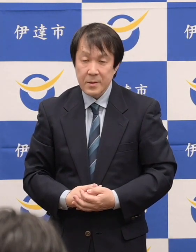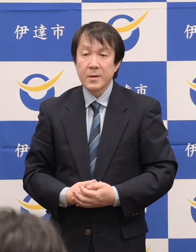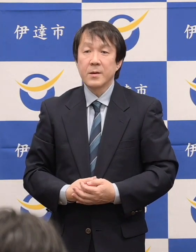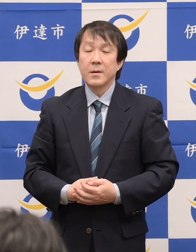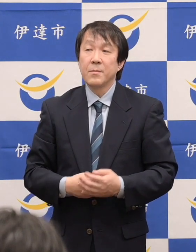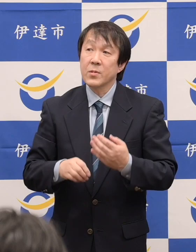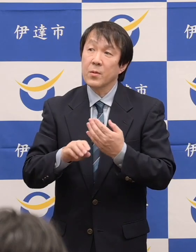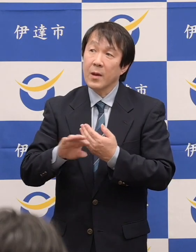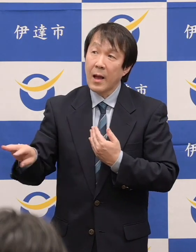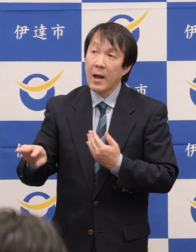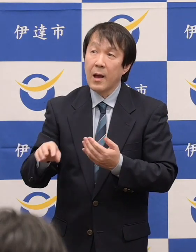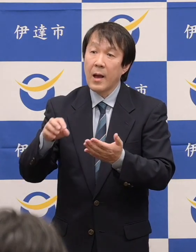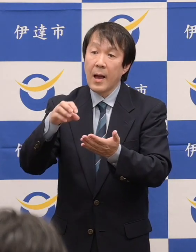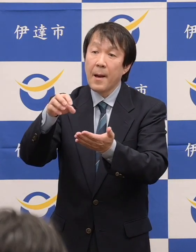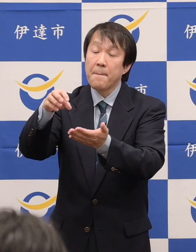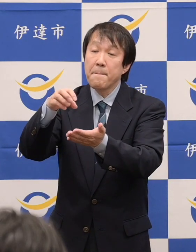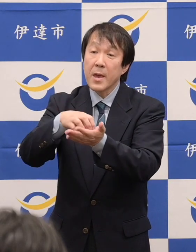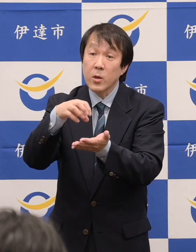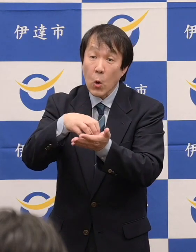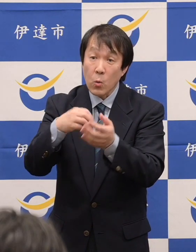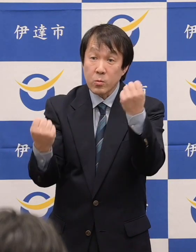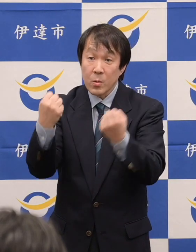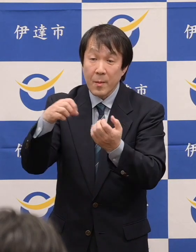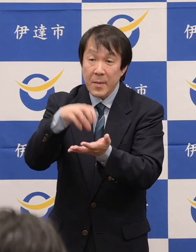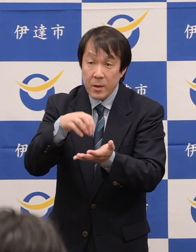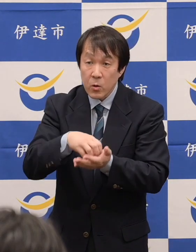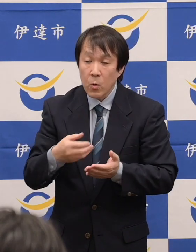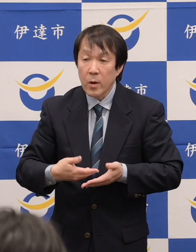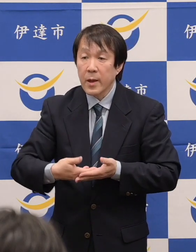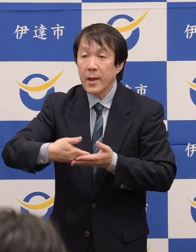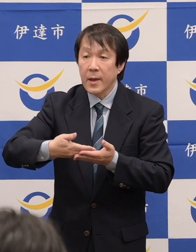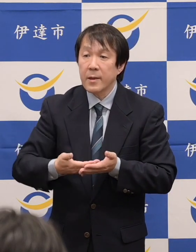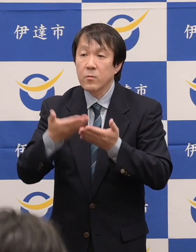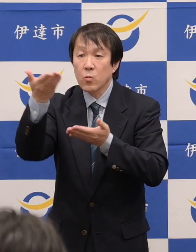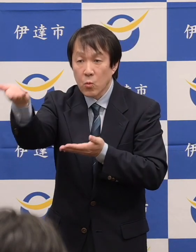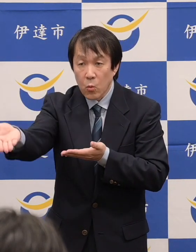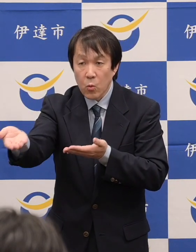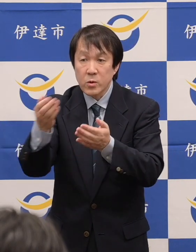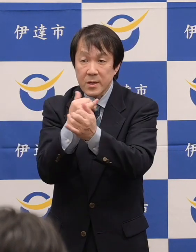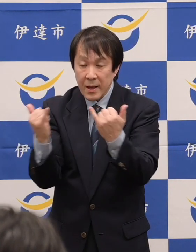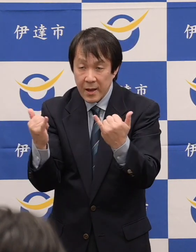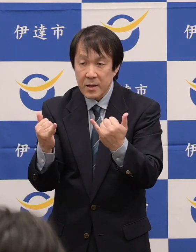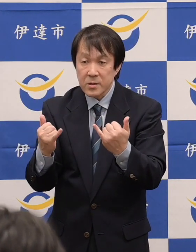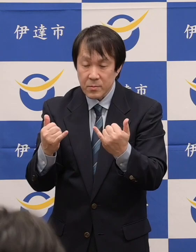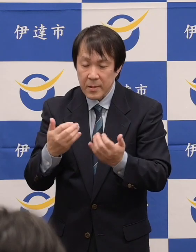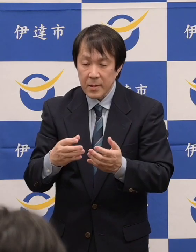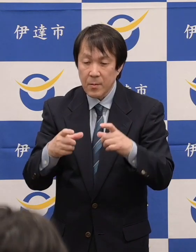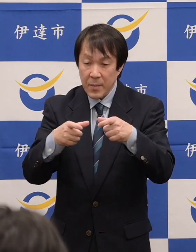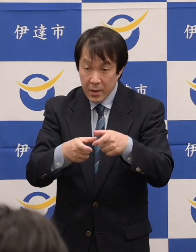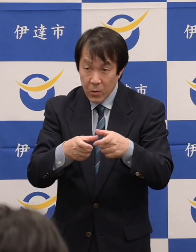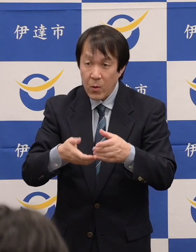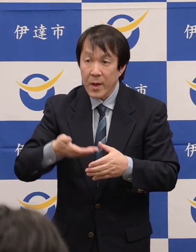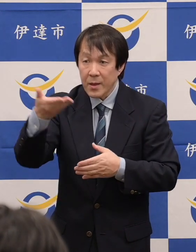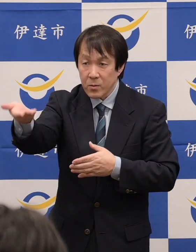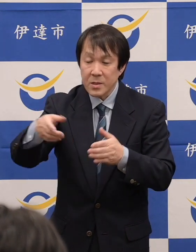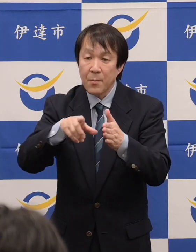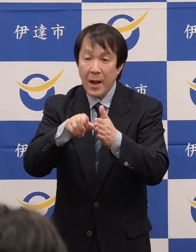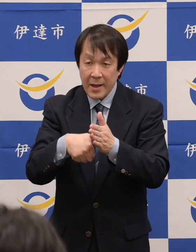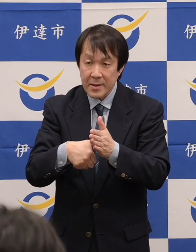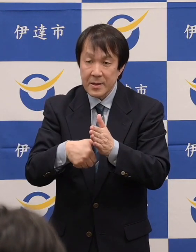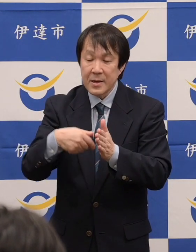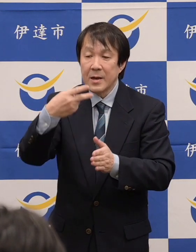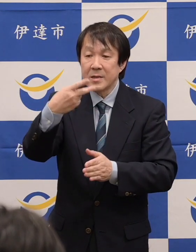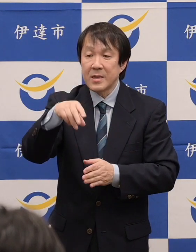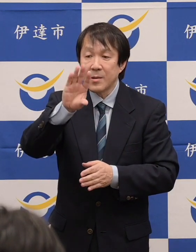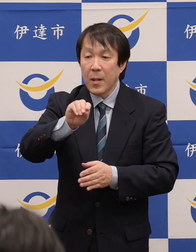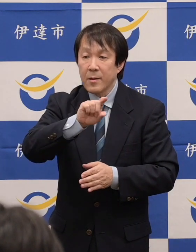して、免許証返納者への割引につきましては、今まで通り、返納した場合に